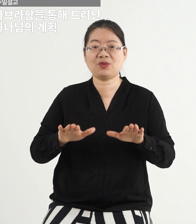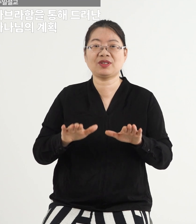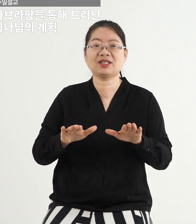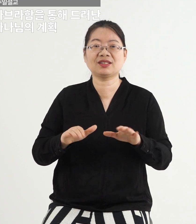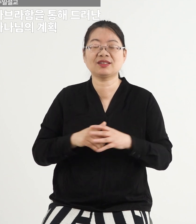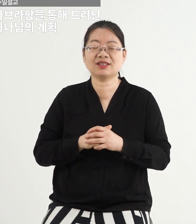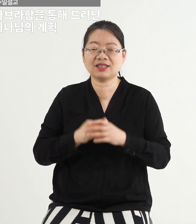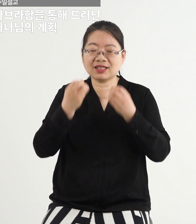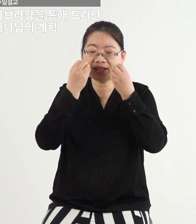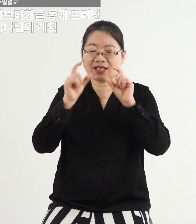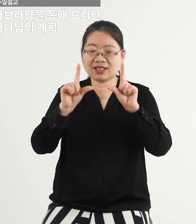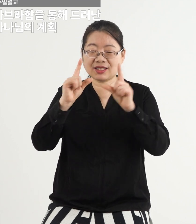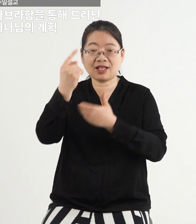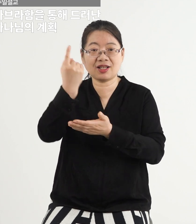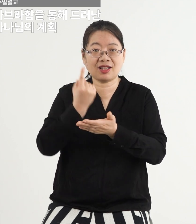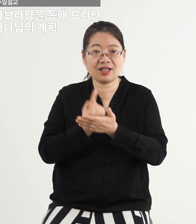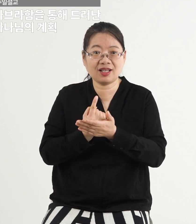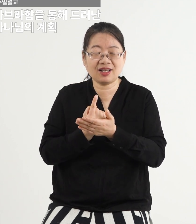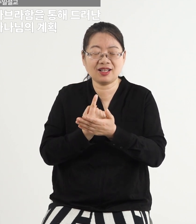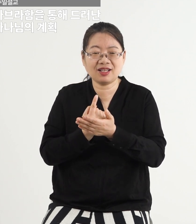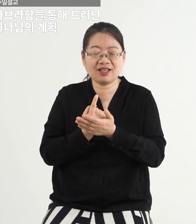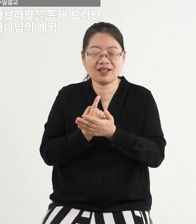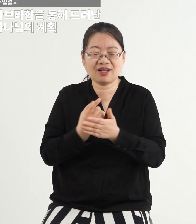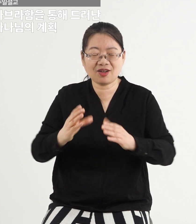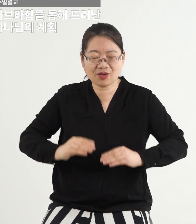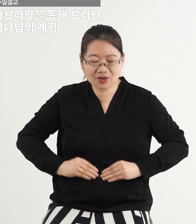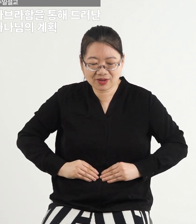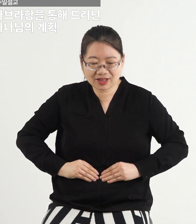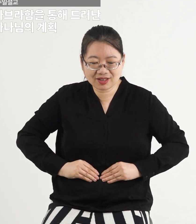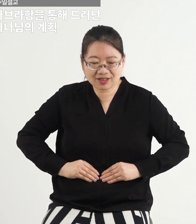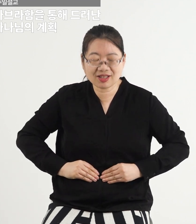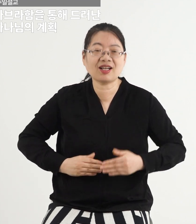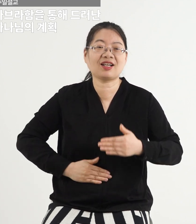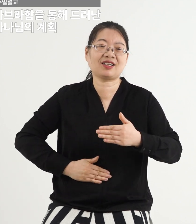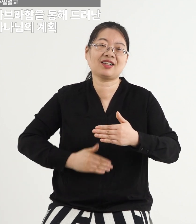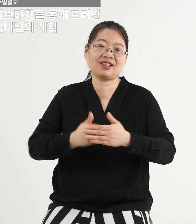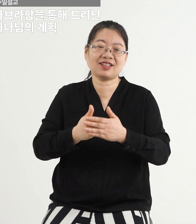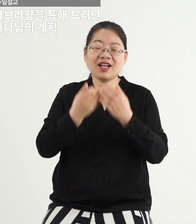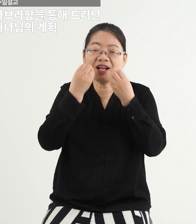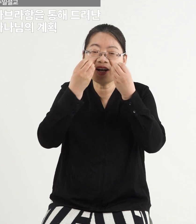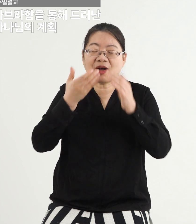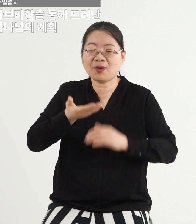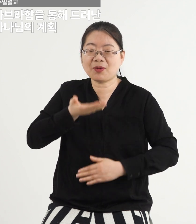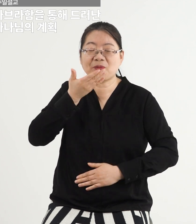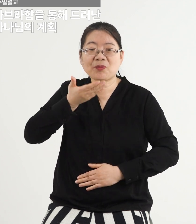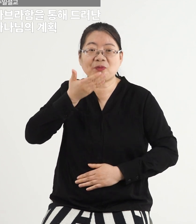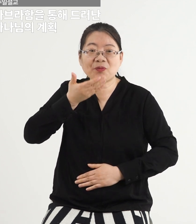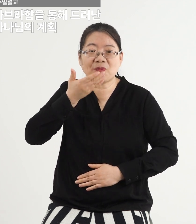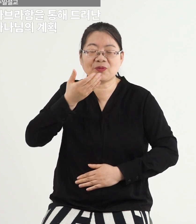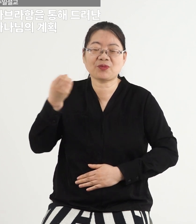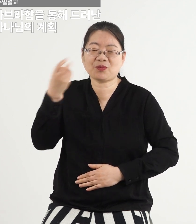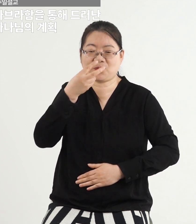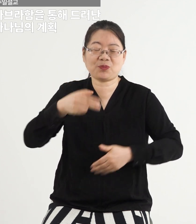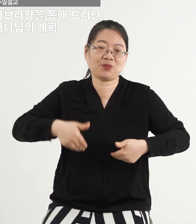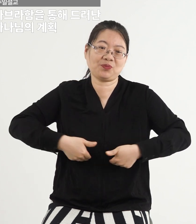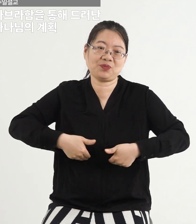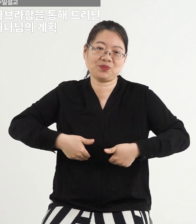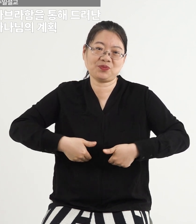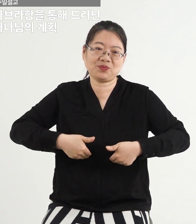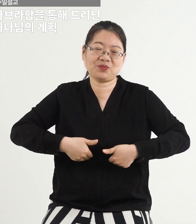오늘은 새날이 오면 허기진 배를 채워줄 새로운 양식이 또